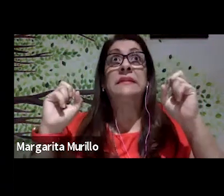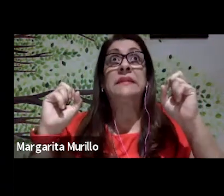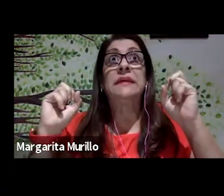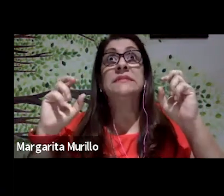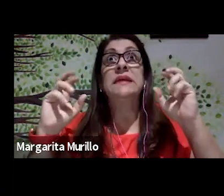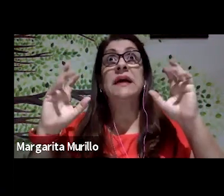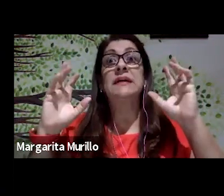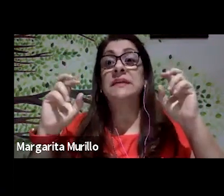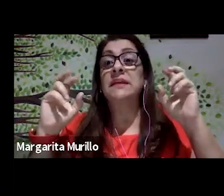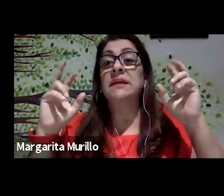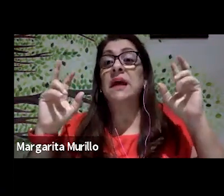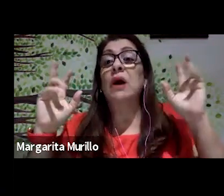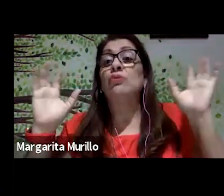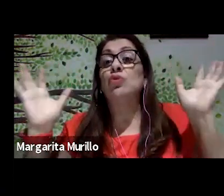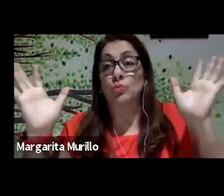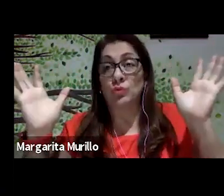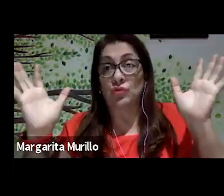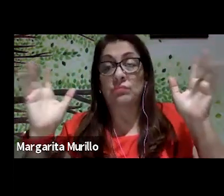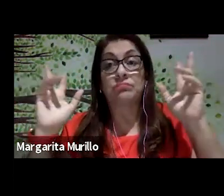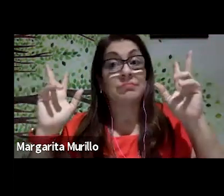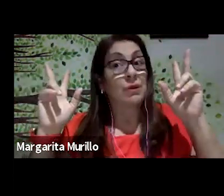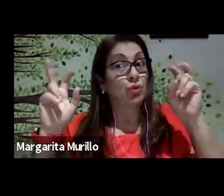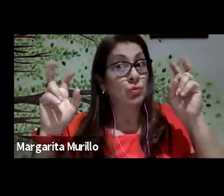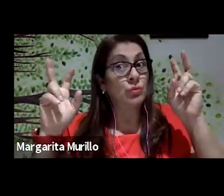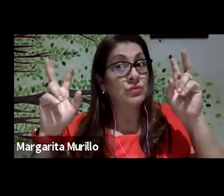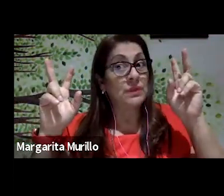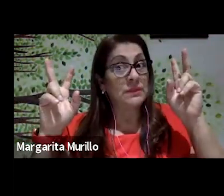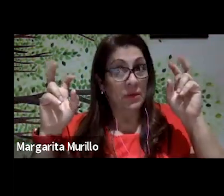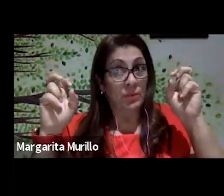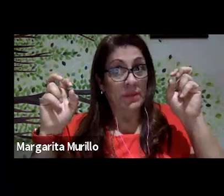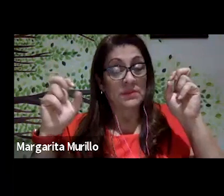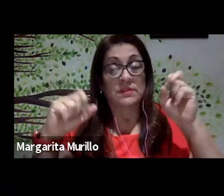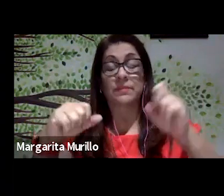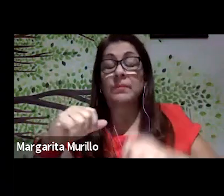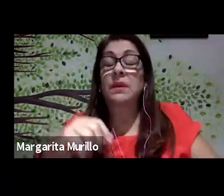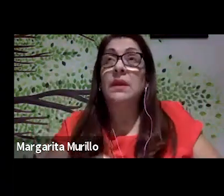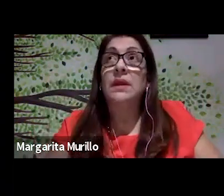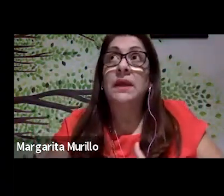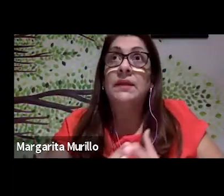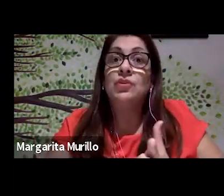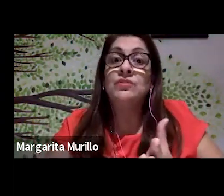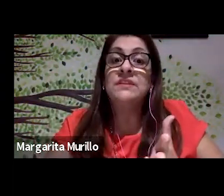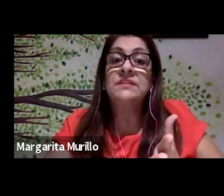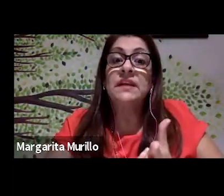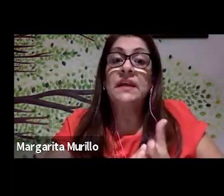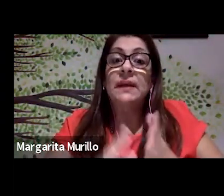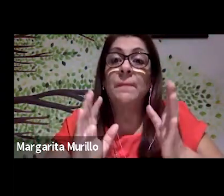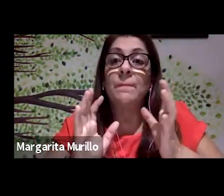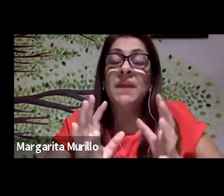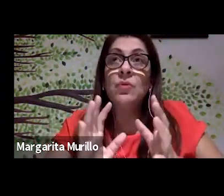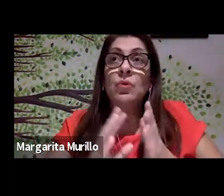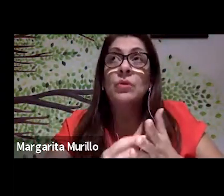tendencia a ser autónomos autónomos entre comillas entonces